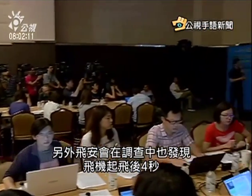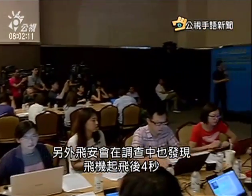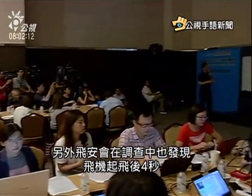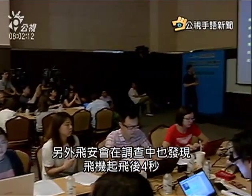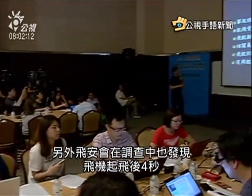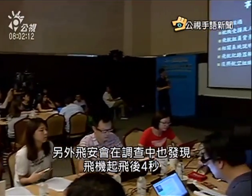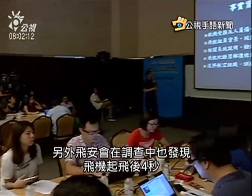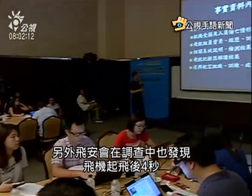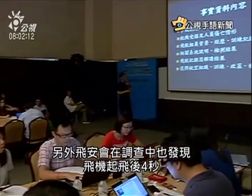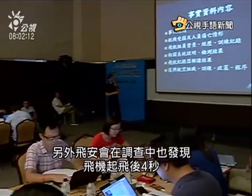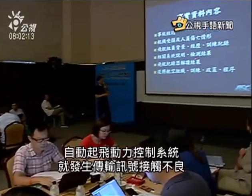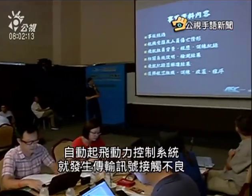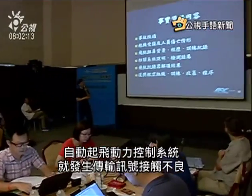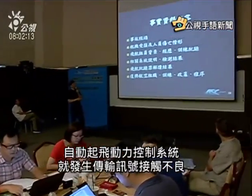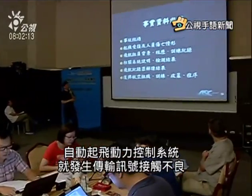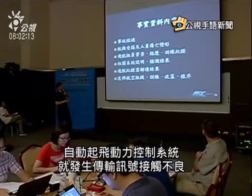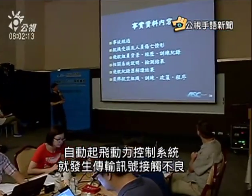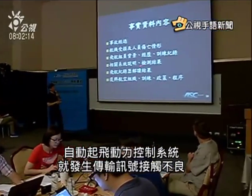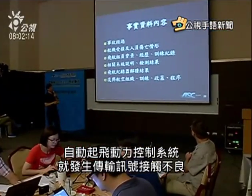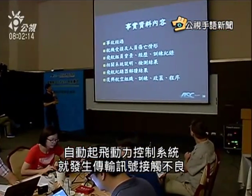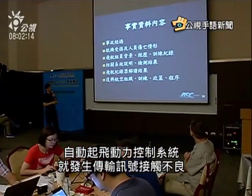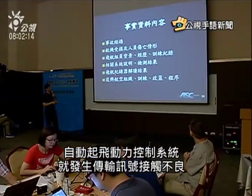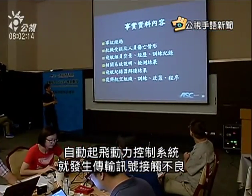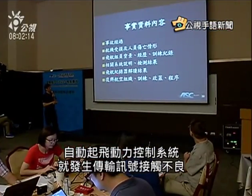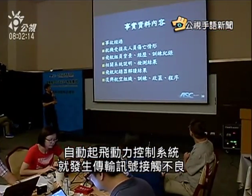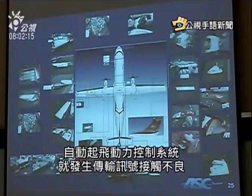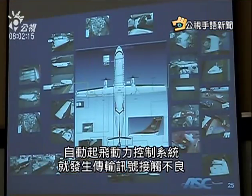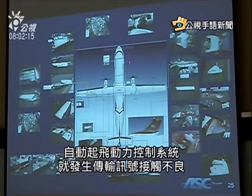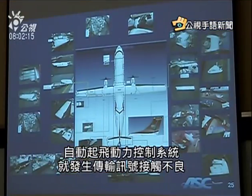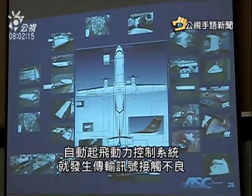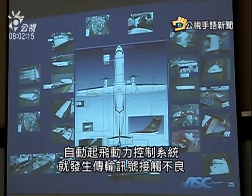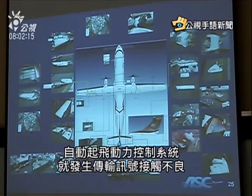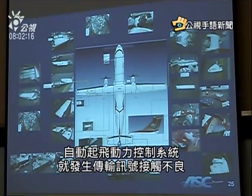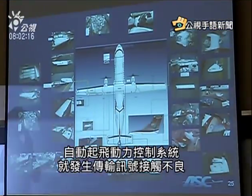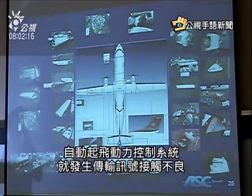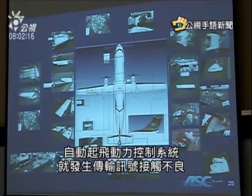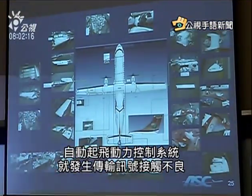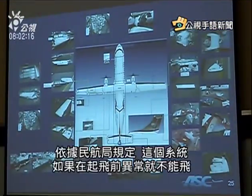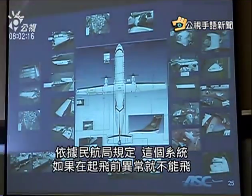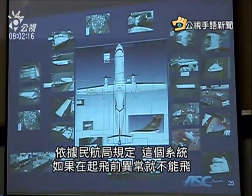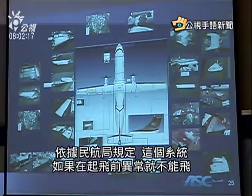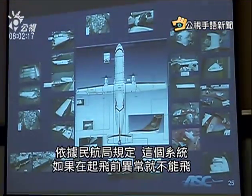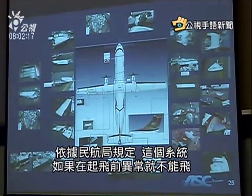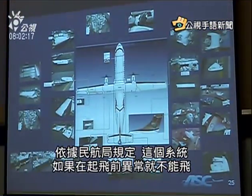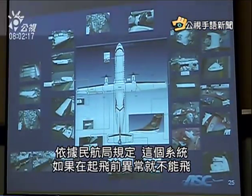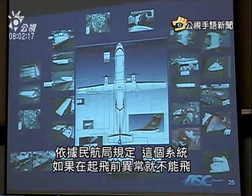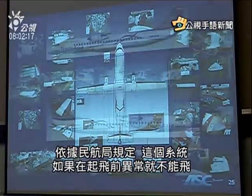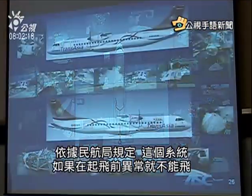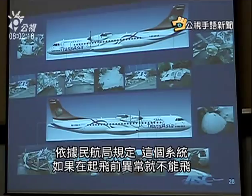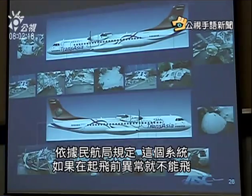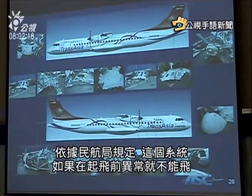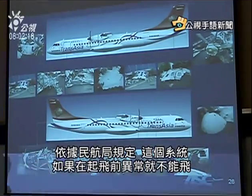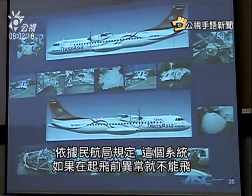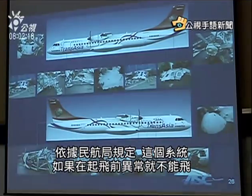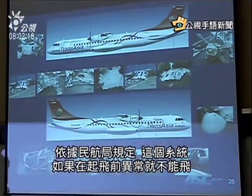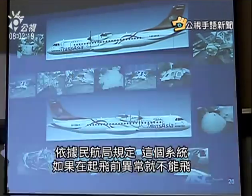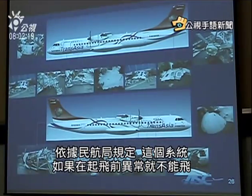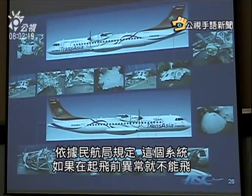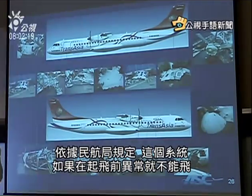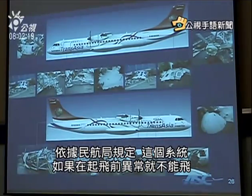飞后4秒，自动起飞动力控制系统就发生传输讯号接触不良。依据民航局规定，这个系统如果在起飞前异常就